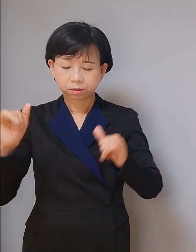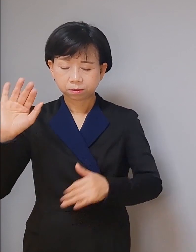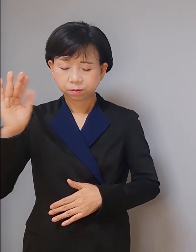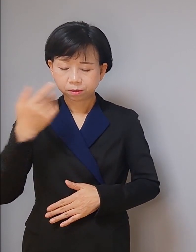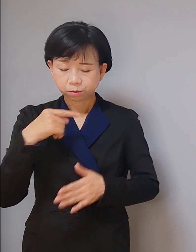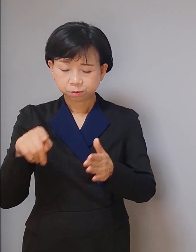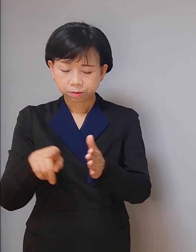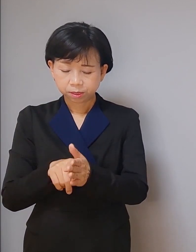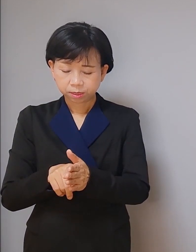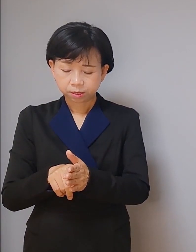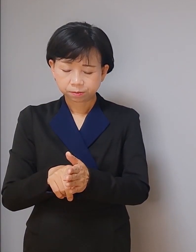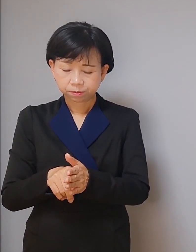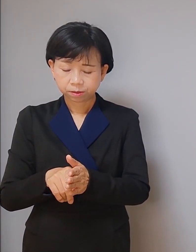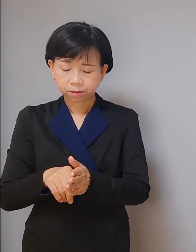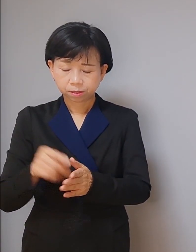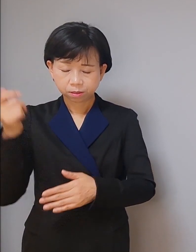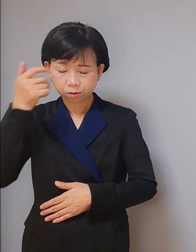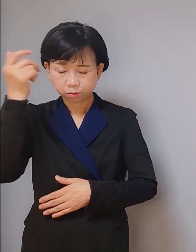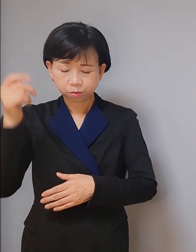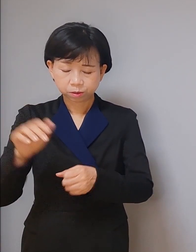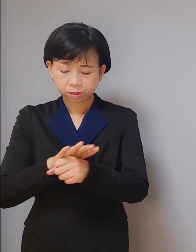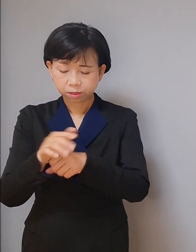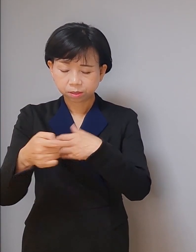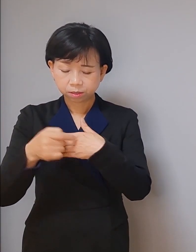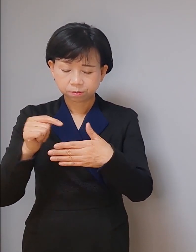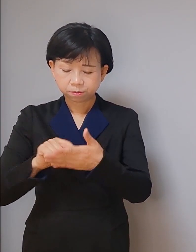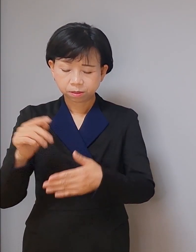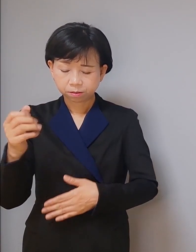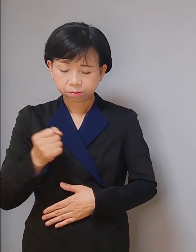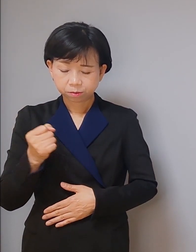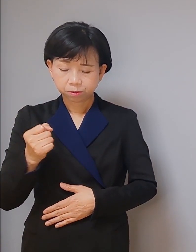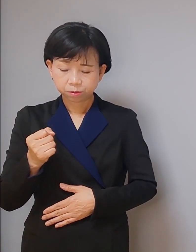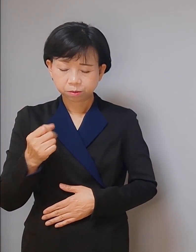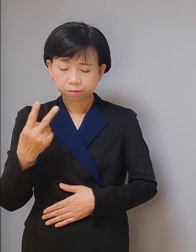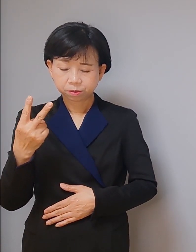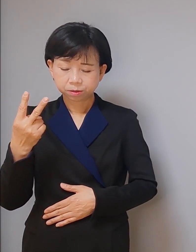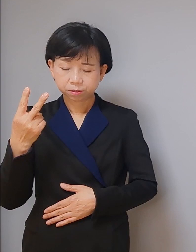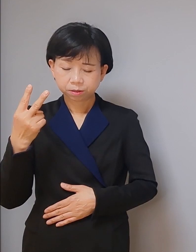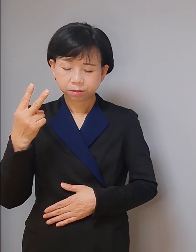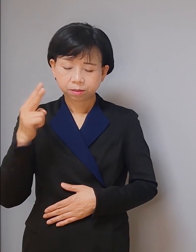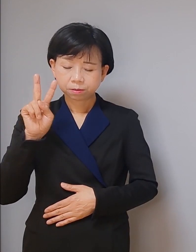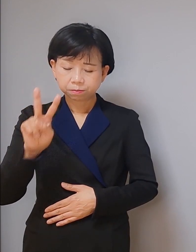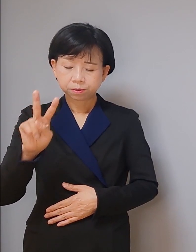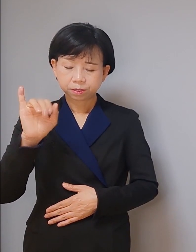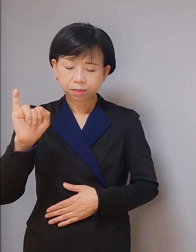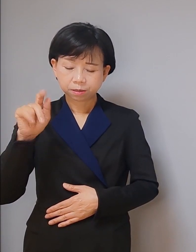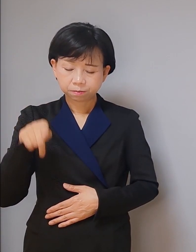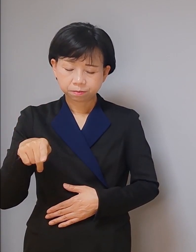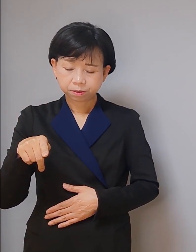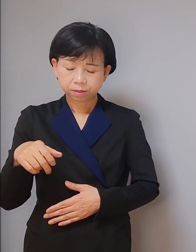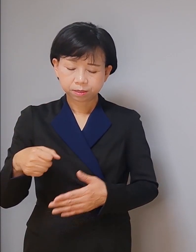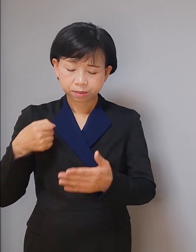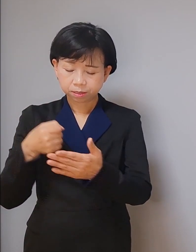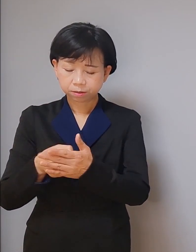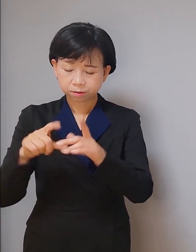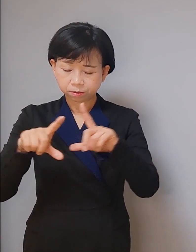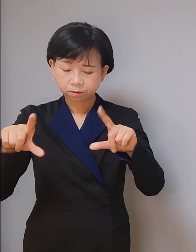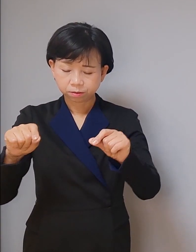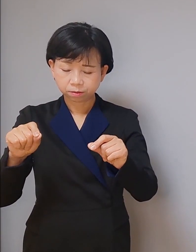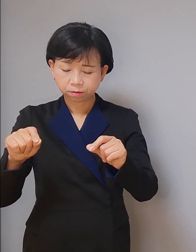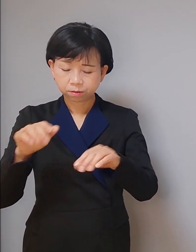줄 믿습니다. 영혼을 사랑하는 마음으로 VIP 작정서를 손에 쥐고